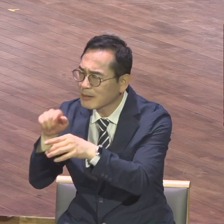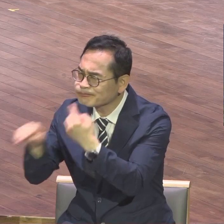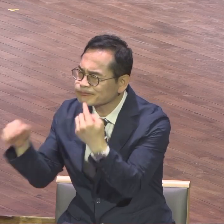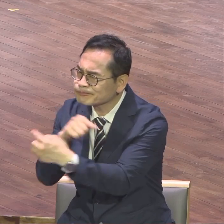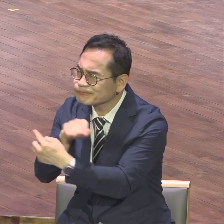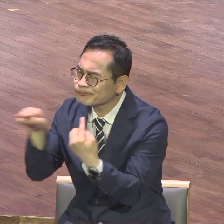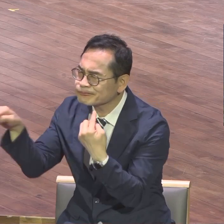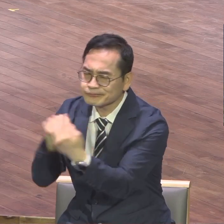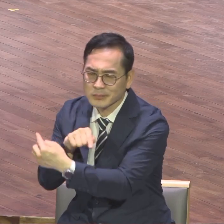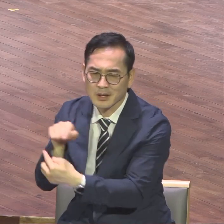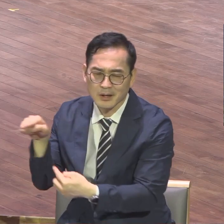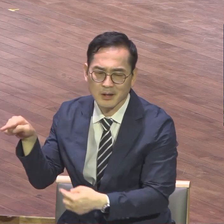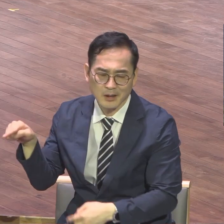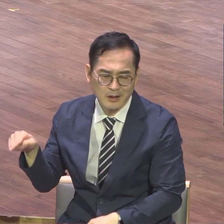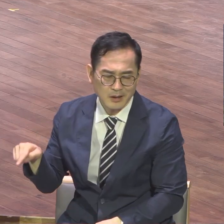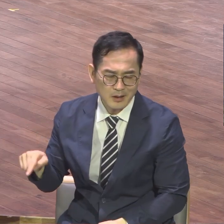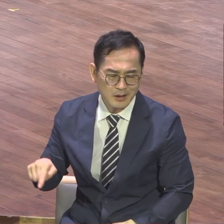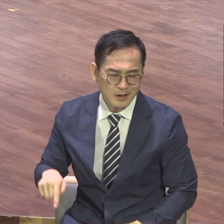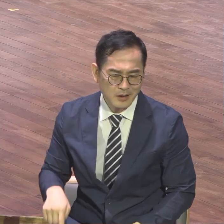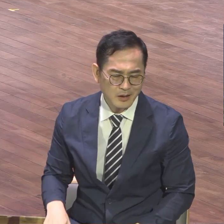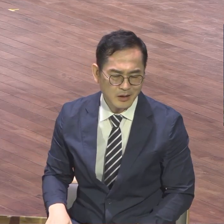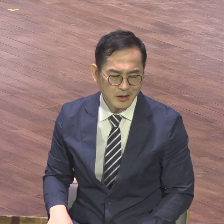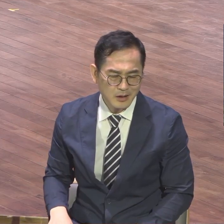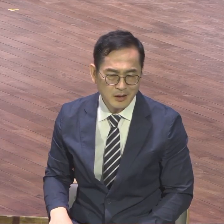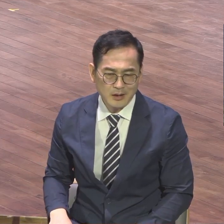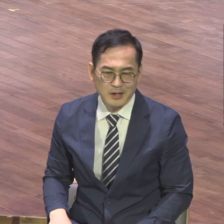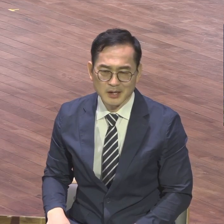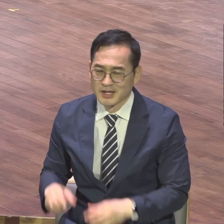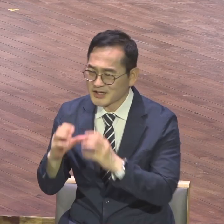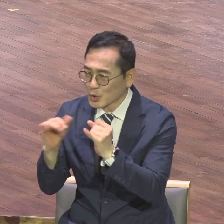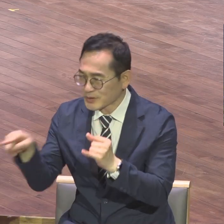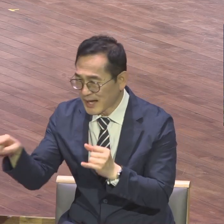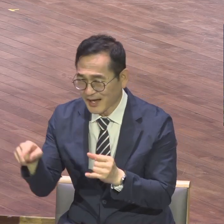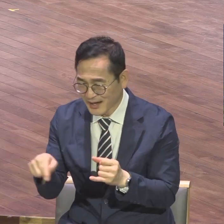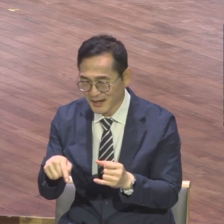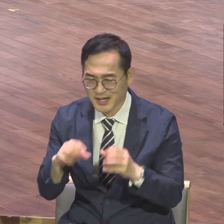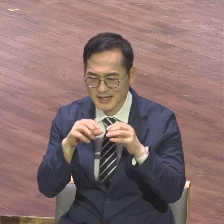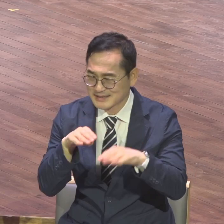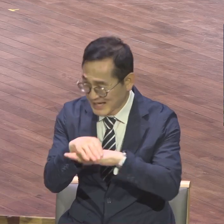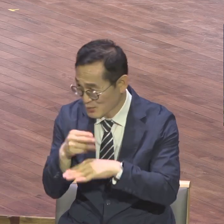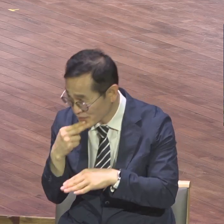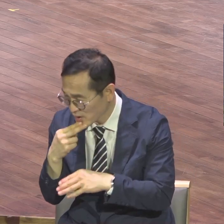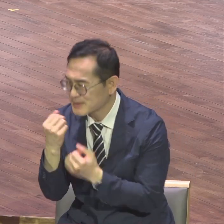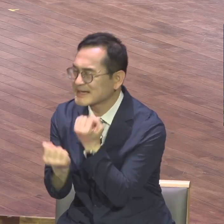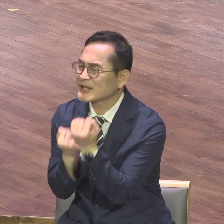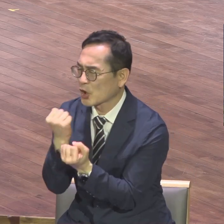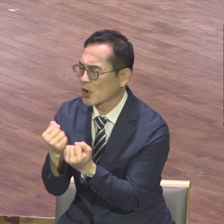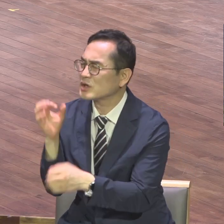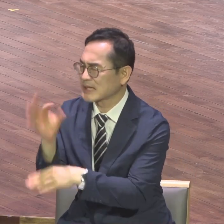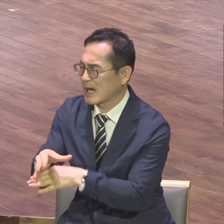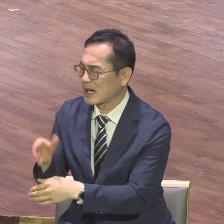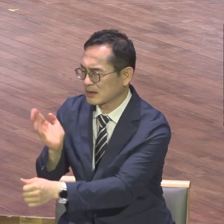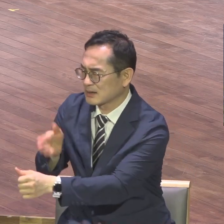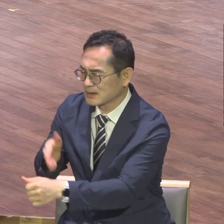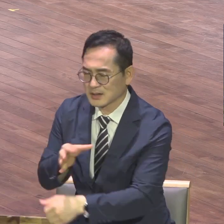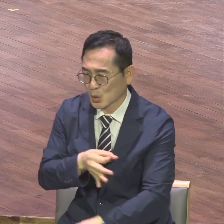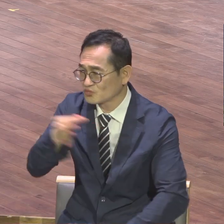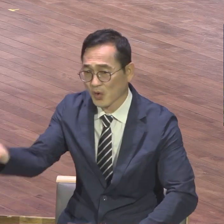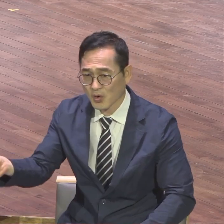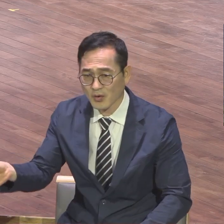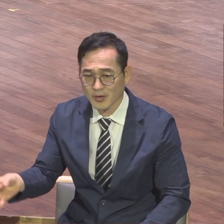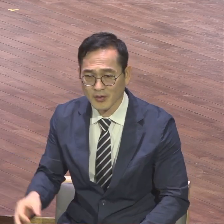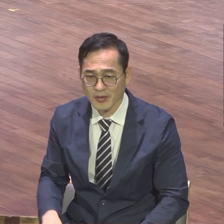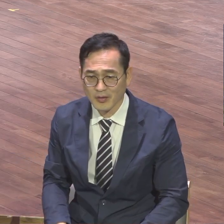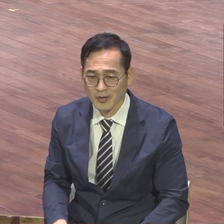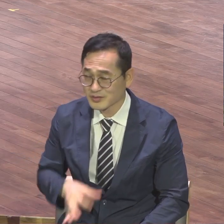자전거를 전도사들에게 자전거를 사라고, 차가 없으니까 자전거라도 사라고 돈을 줬는데 그 담임 목사 다